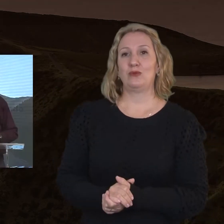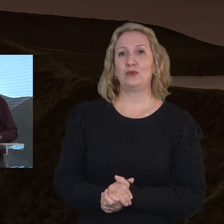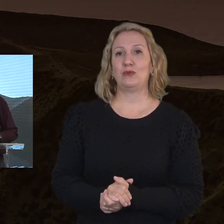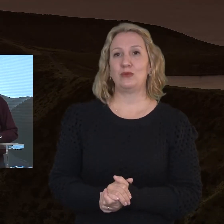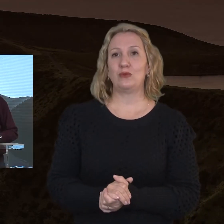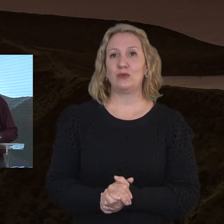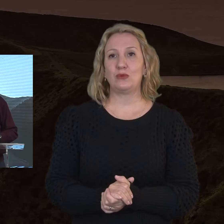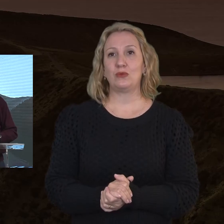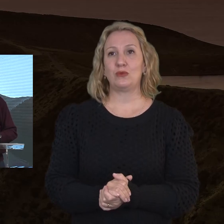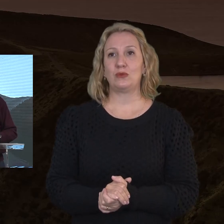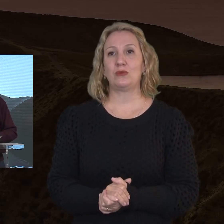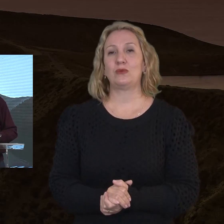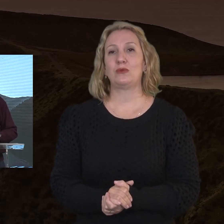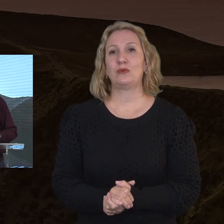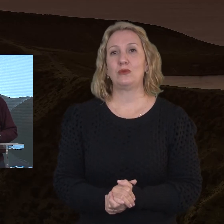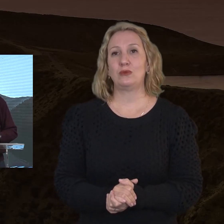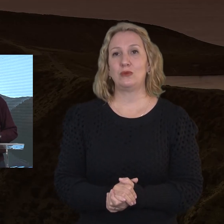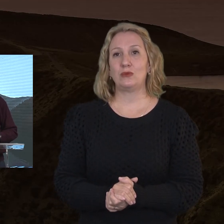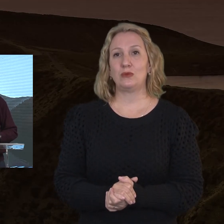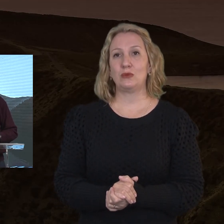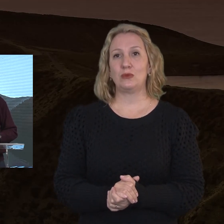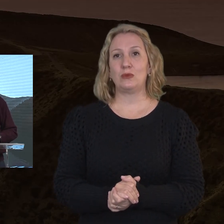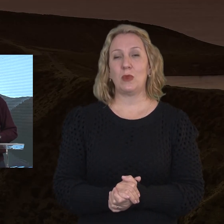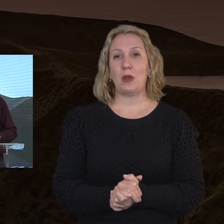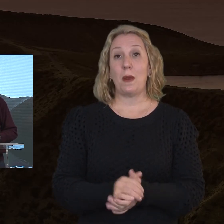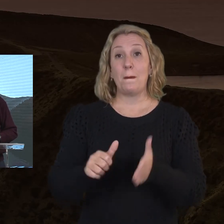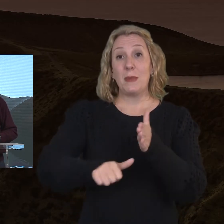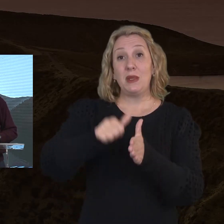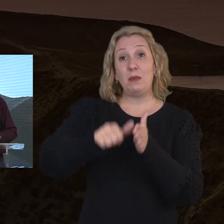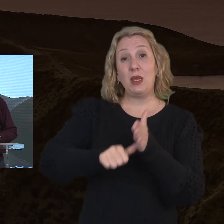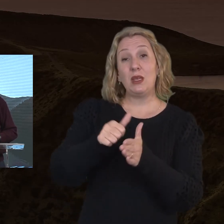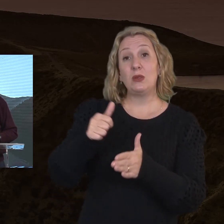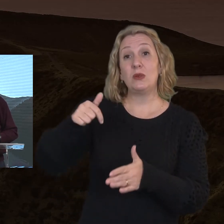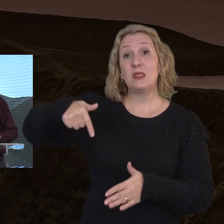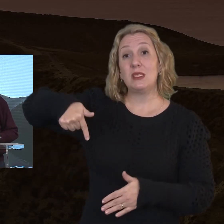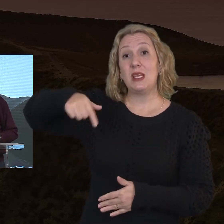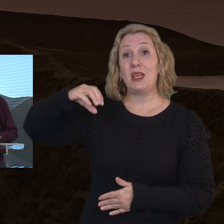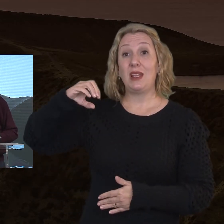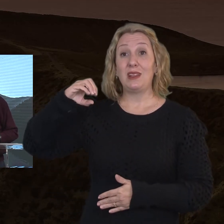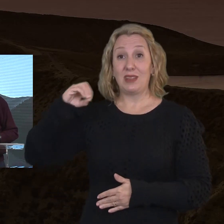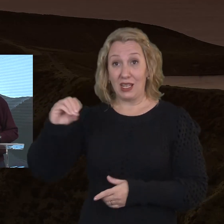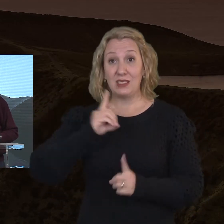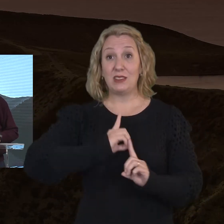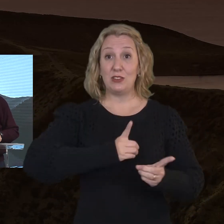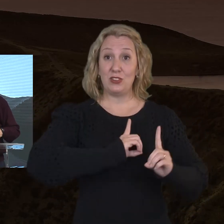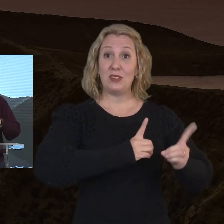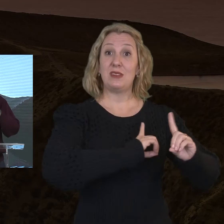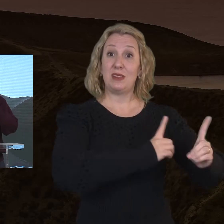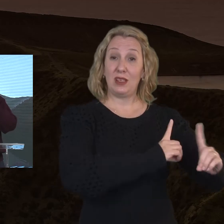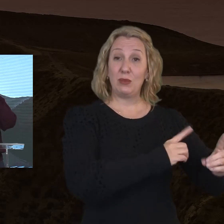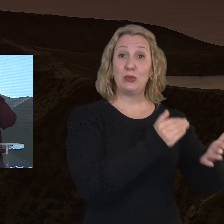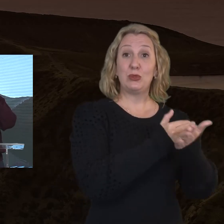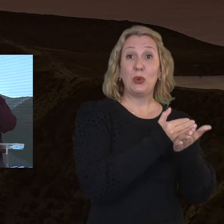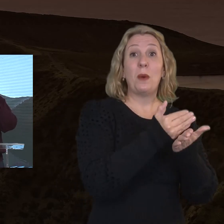passo da execução primeiro foram 70 aqueles discípulos começaram a se recusar executar a sentença o segundo foi